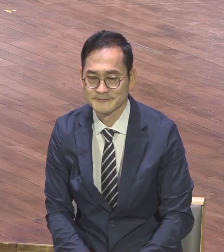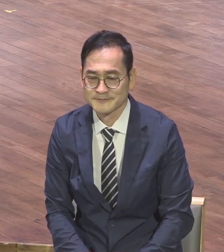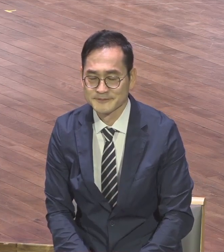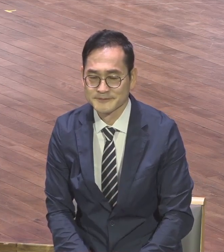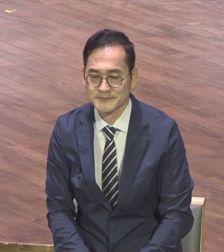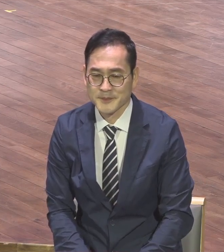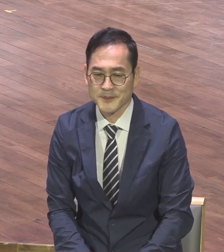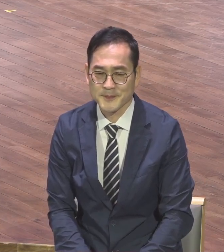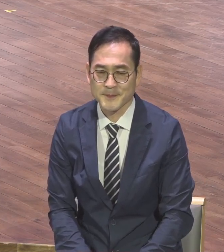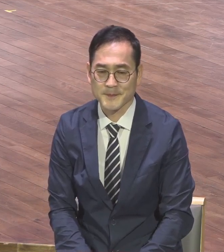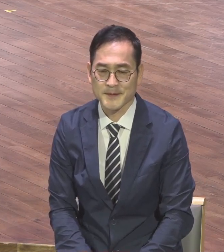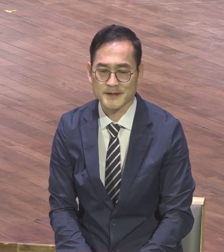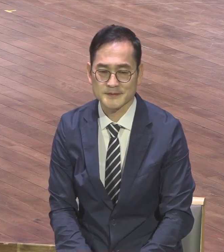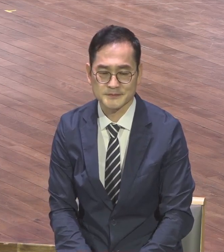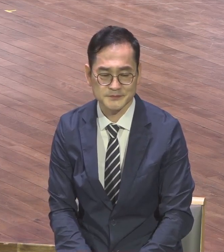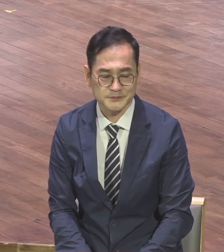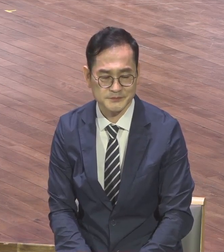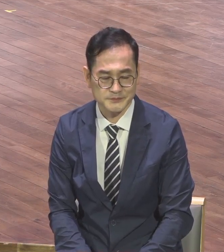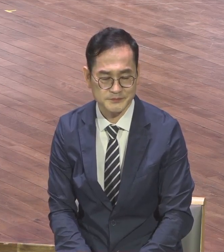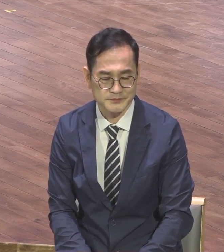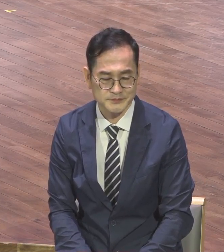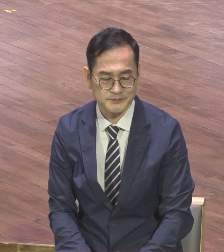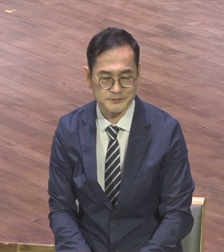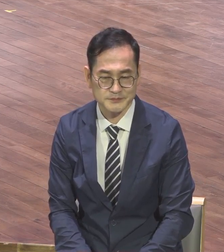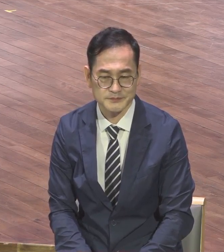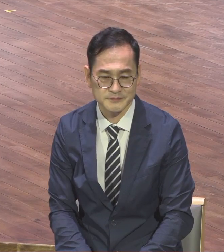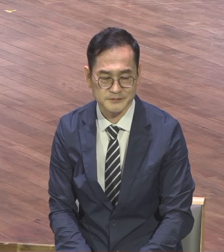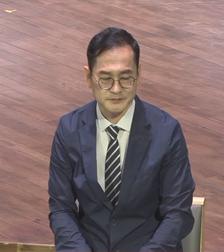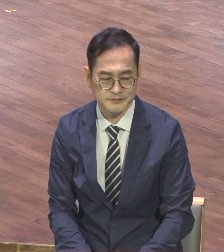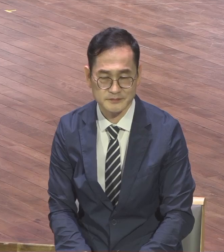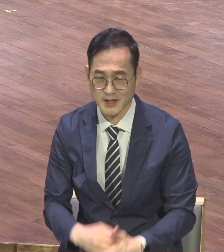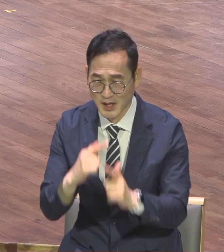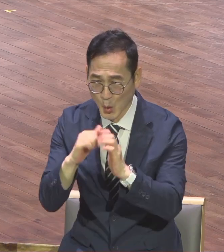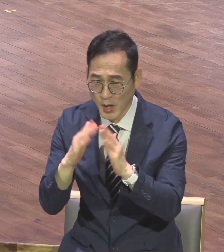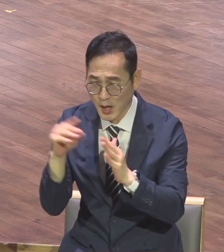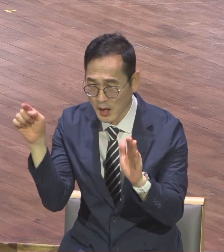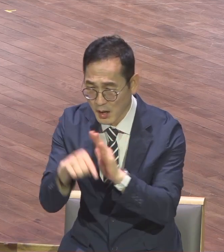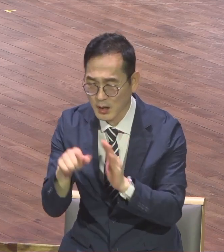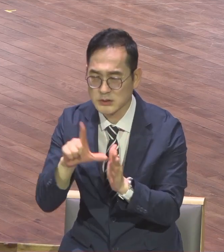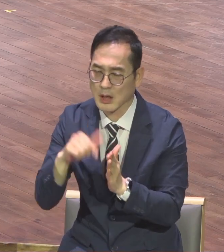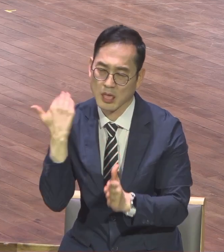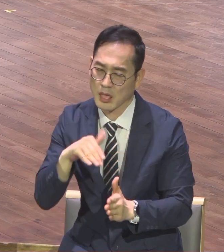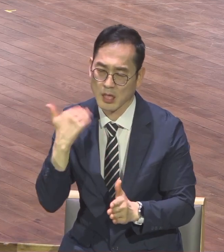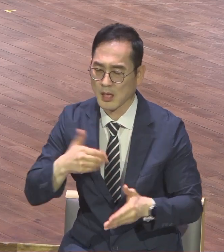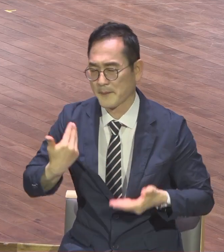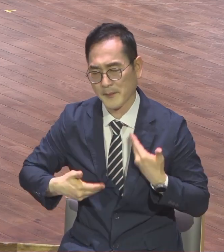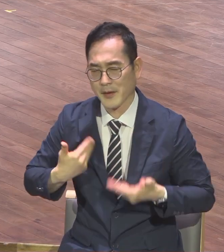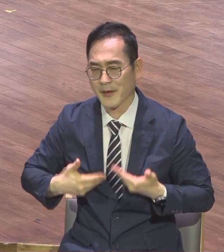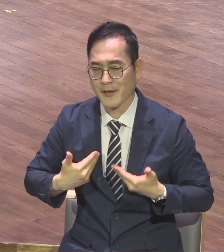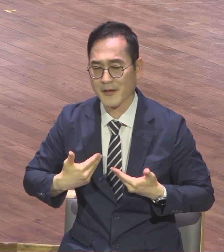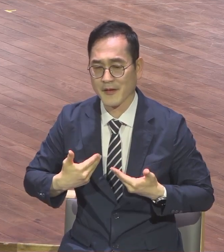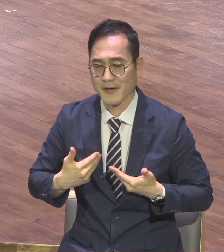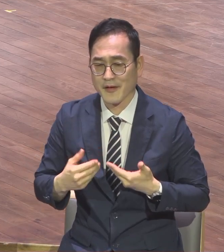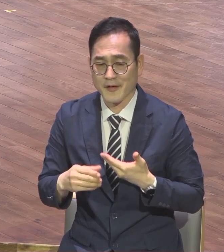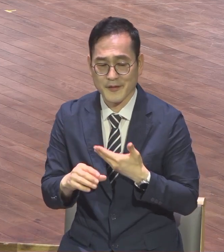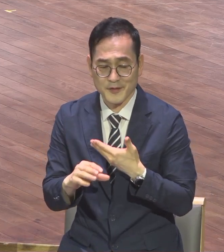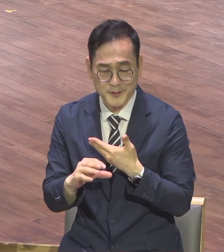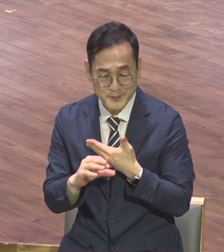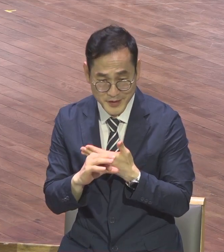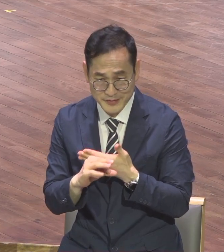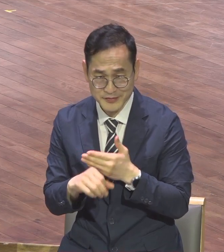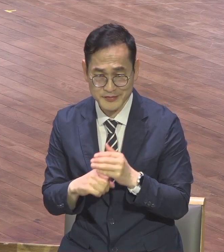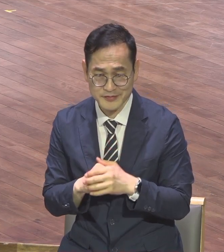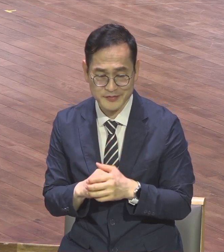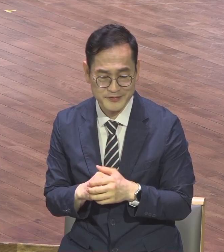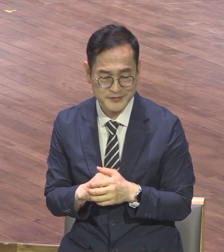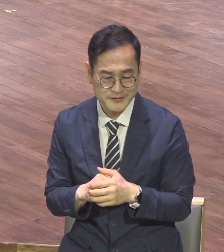들으시면 되겠습니다. 참석을 상황이 못 되는 분들은 교회에 올 시간도 없다. 그럼 랩런트 나이스를 제외한